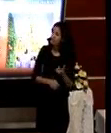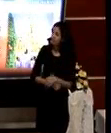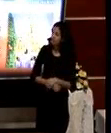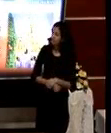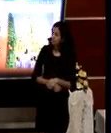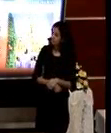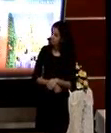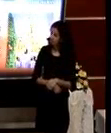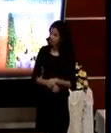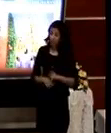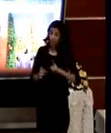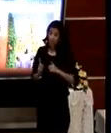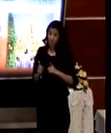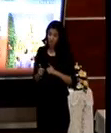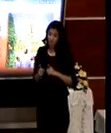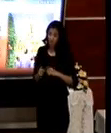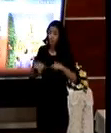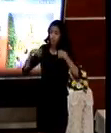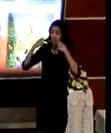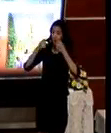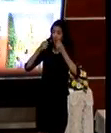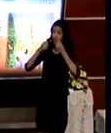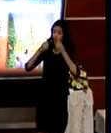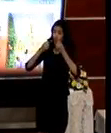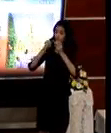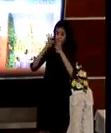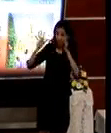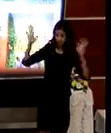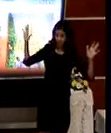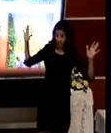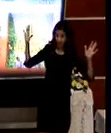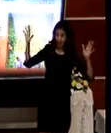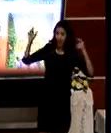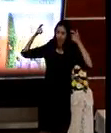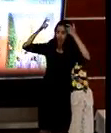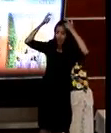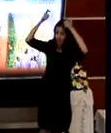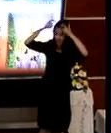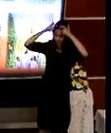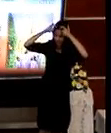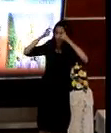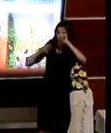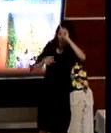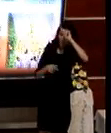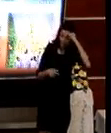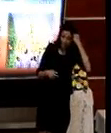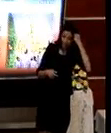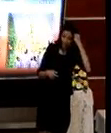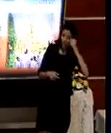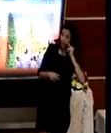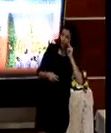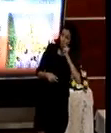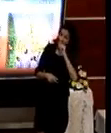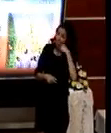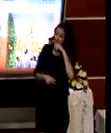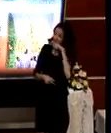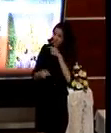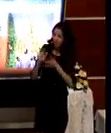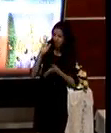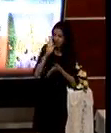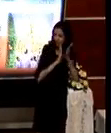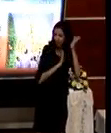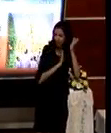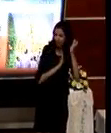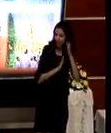Incluso el rey, el llamado rey de la selva, huye ante la presencia de ese animal,